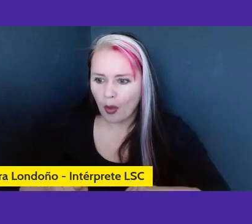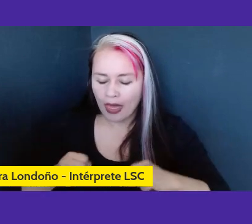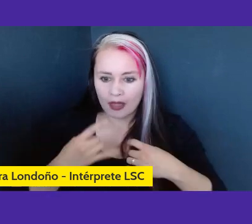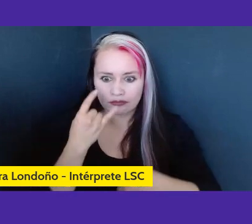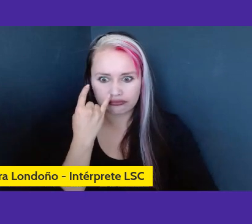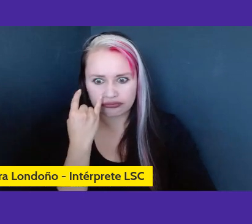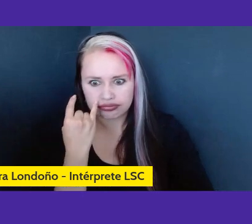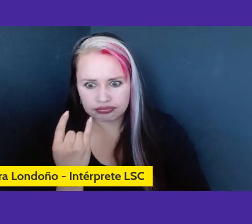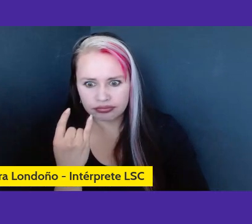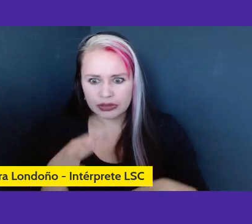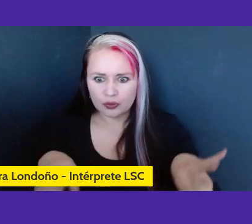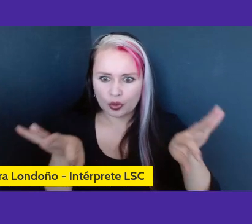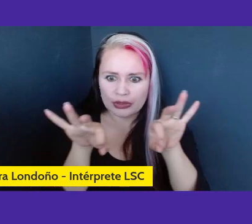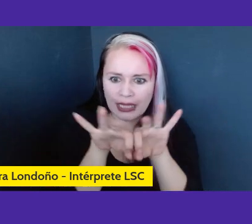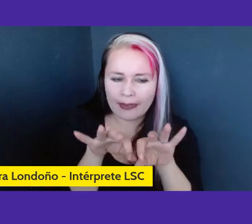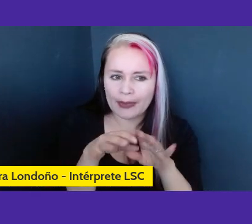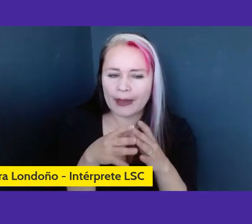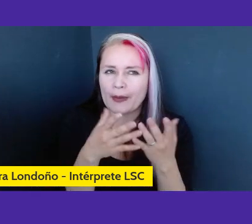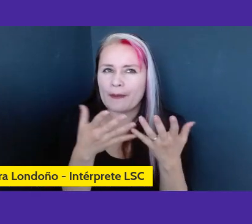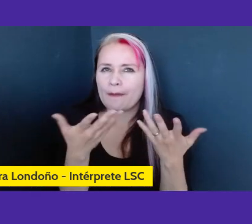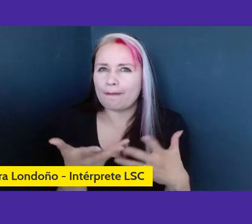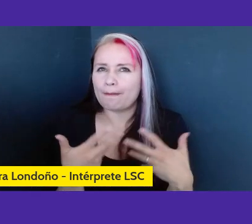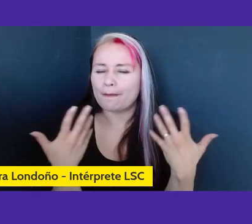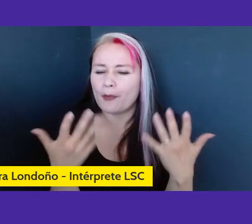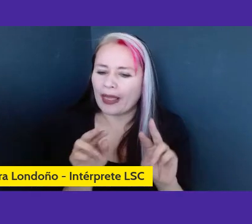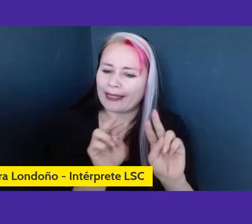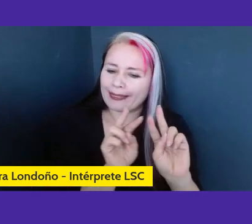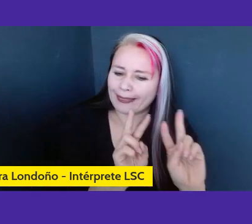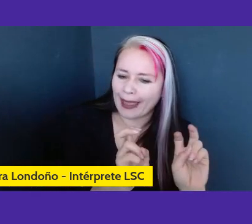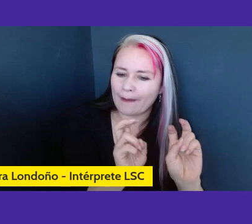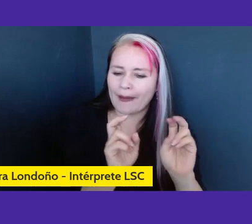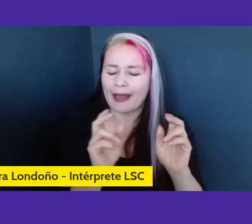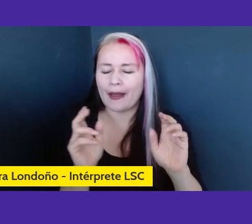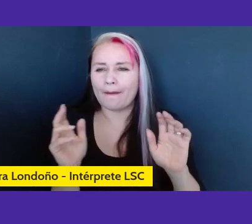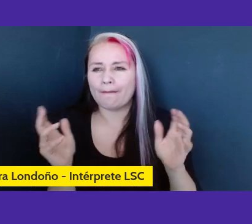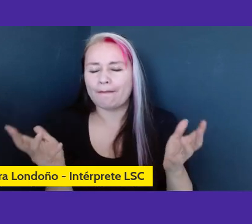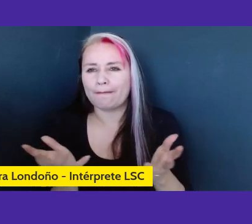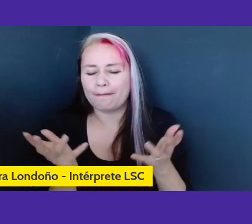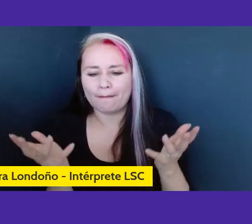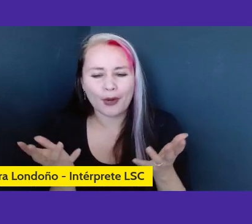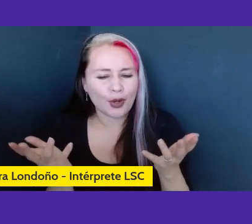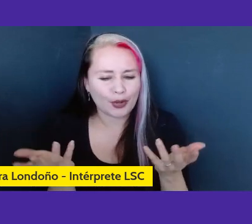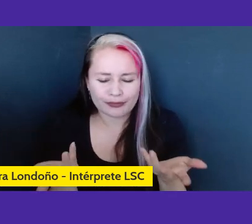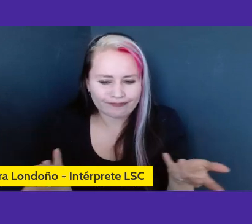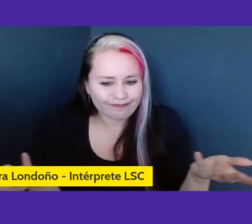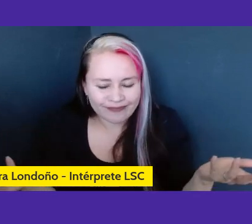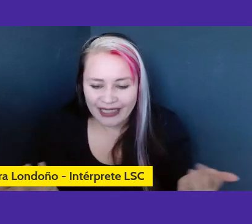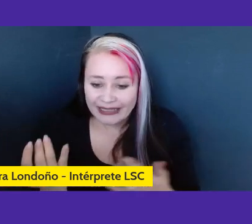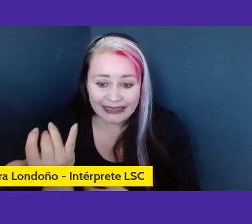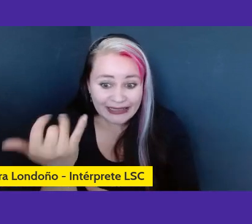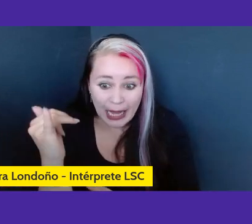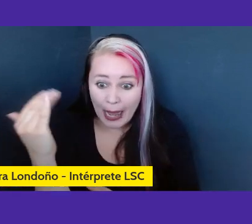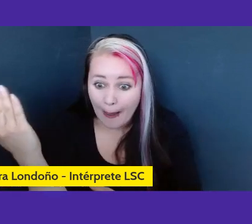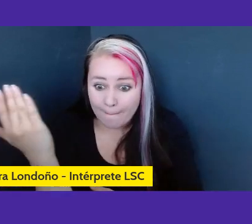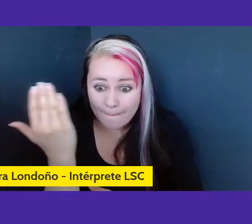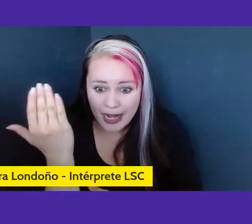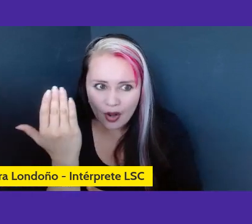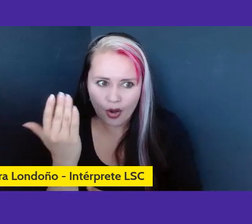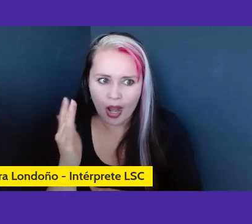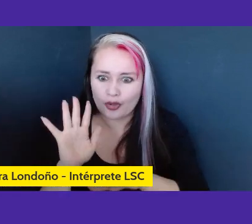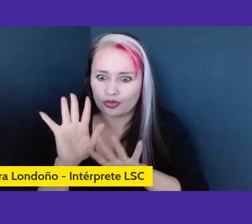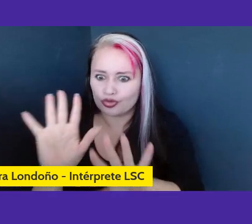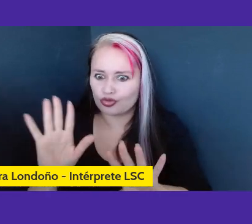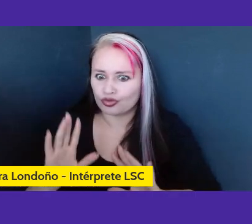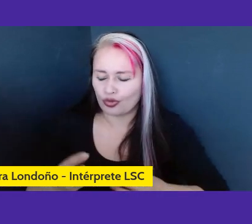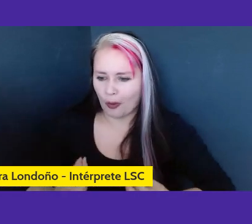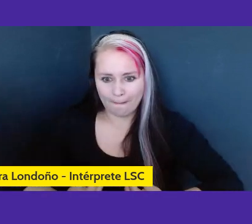interés por el elenco, por la temática, por lo que sea, pero ya la película tiene vida propia, o